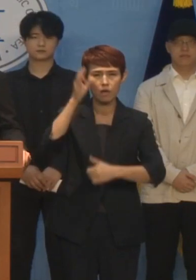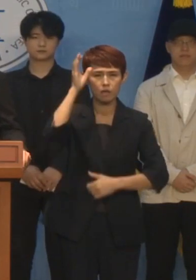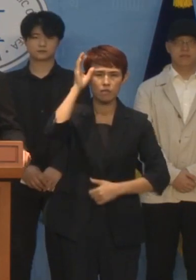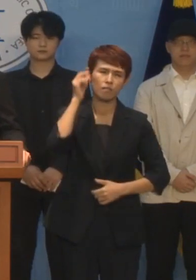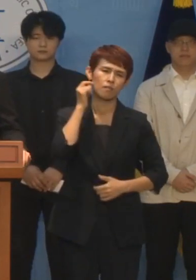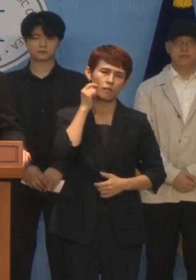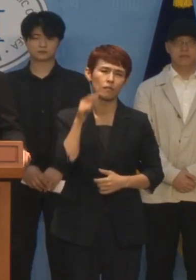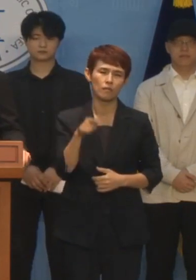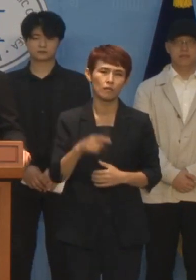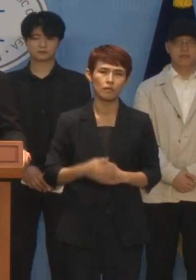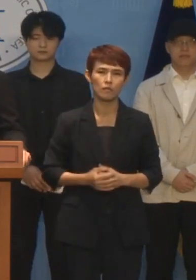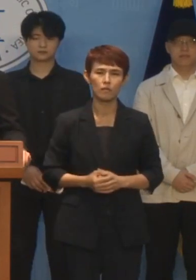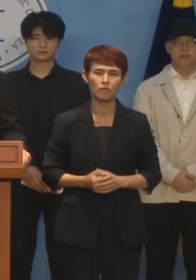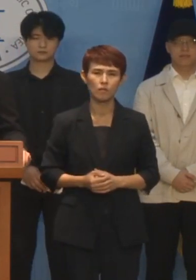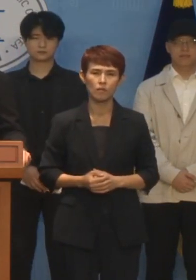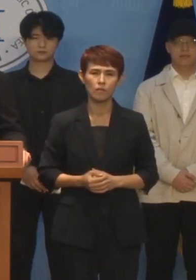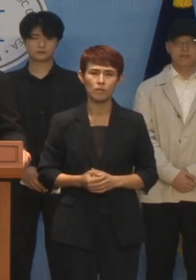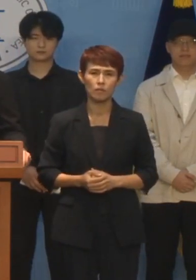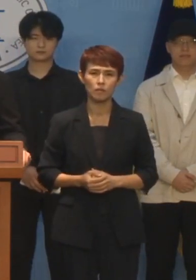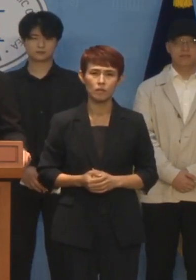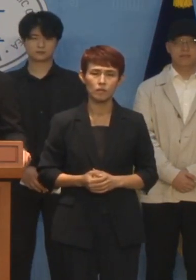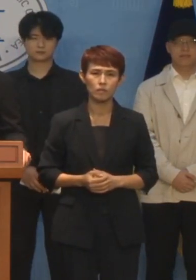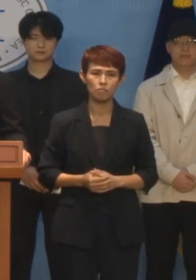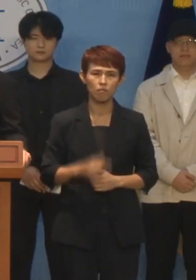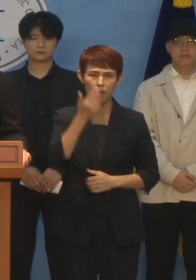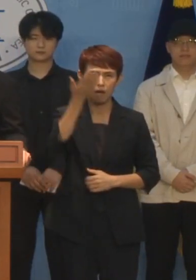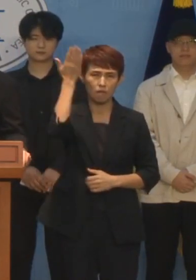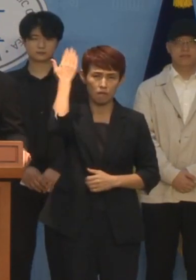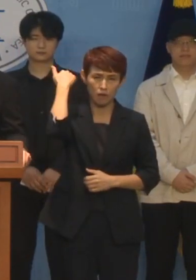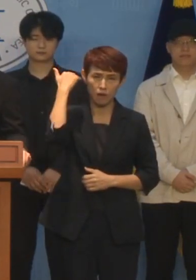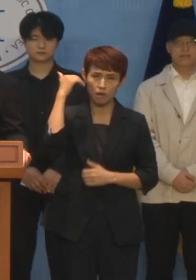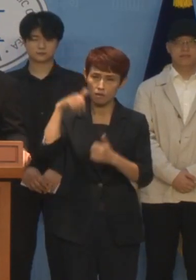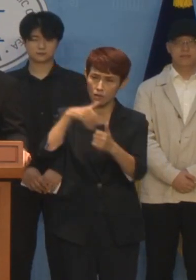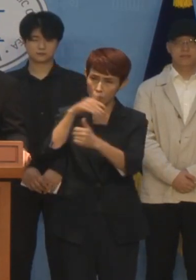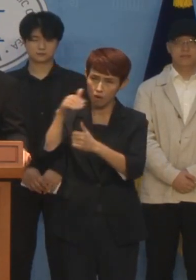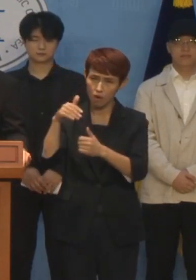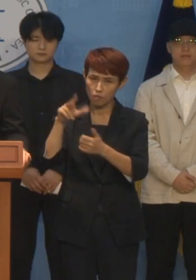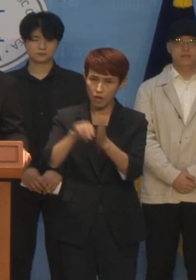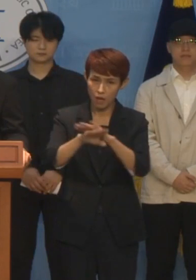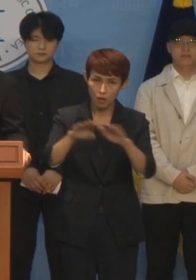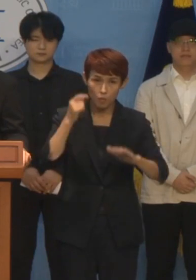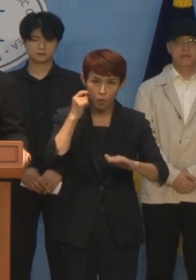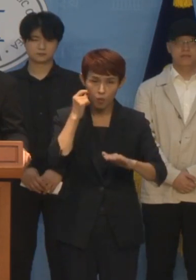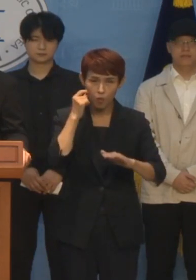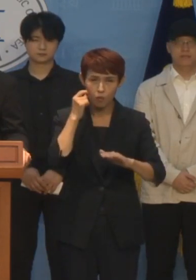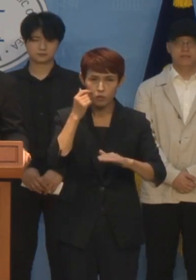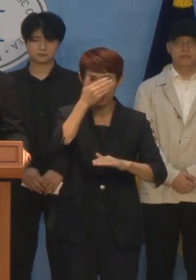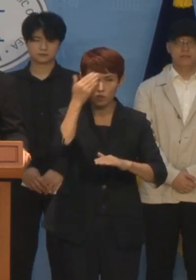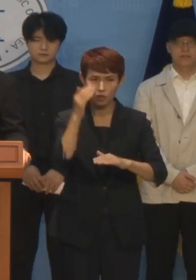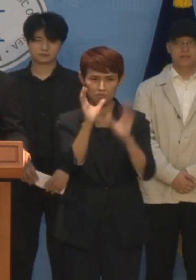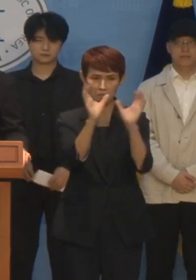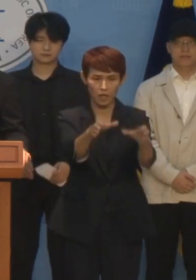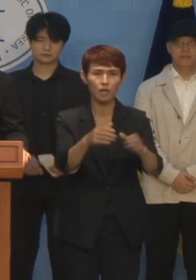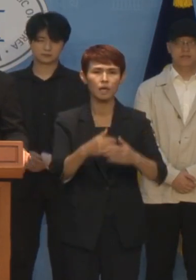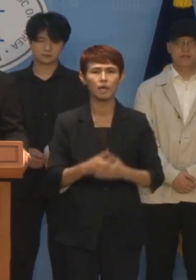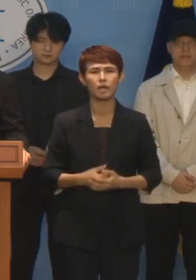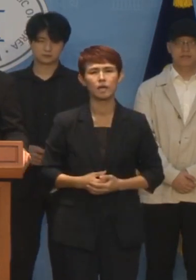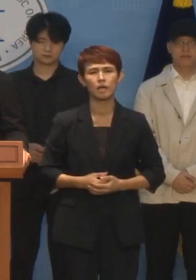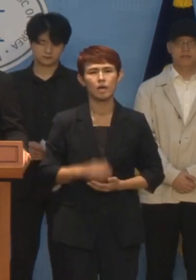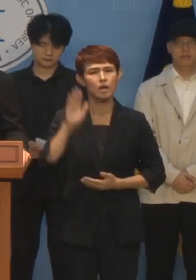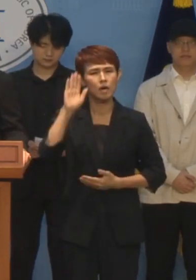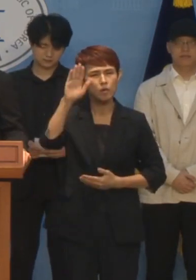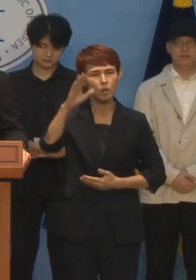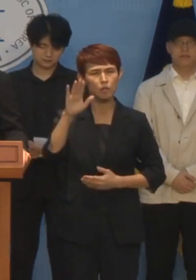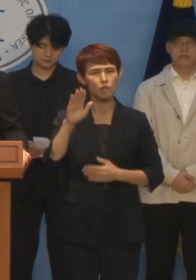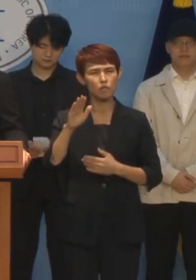있습니다. 이 시대는 과거의 사례로는 풀어낼 수 없는 문제들을 우리에게 던지고 있습니다. 국가의 미래를